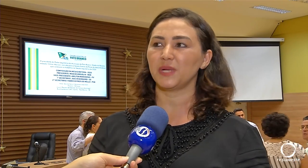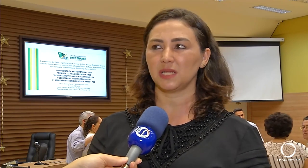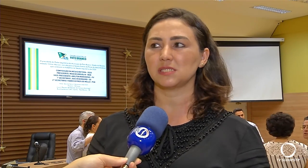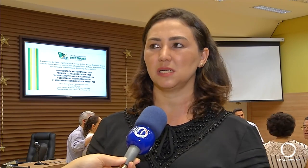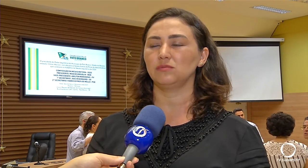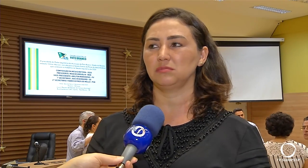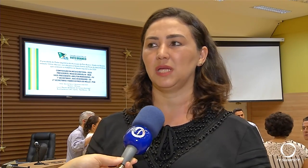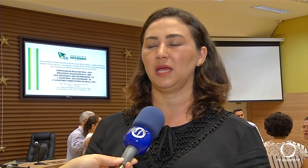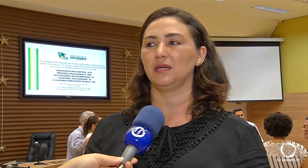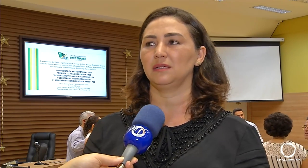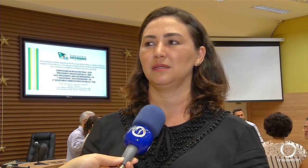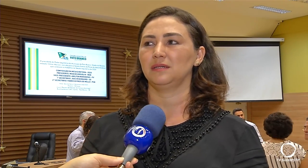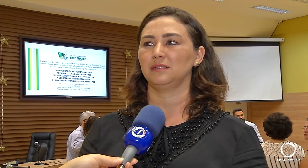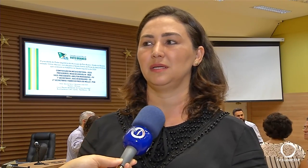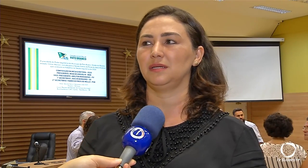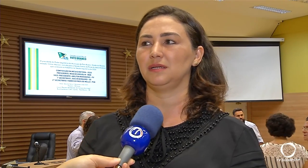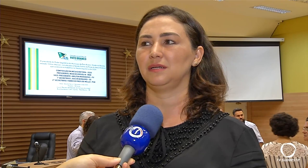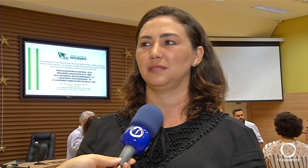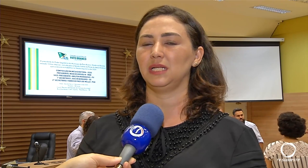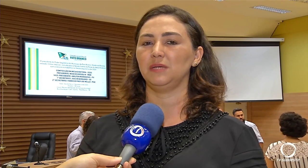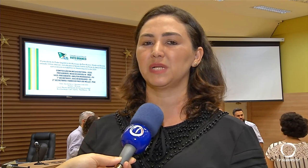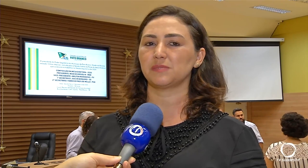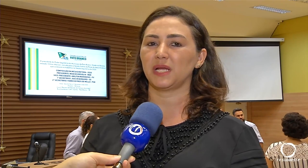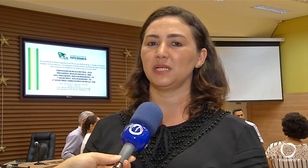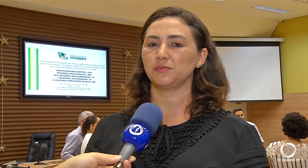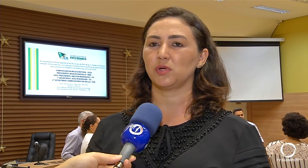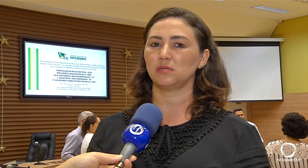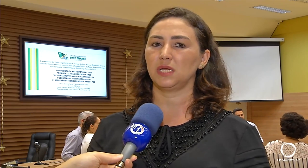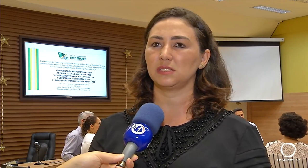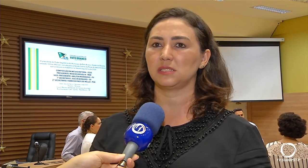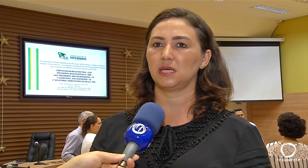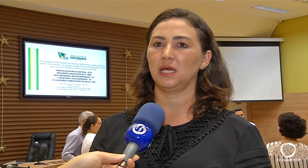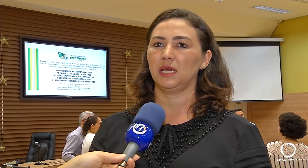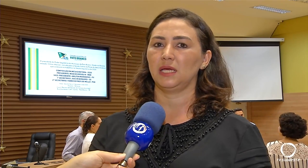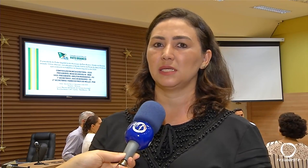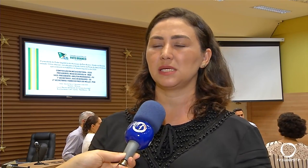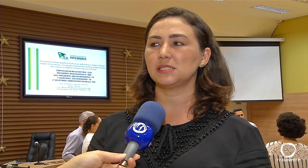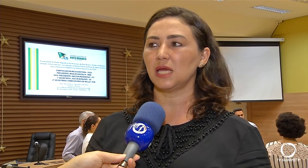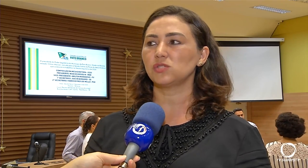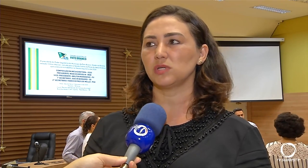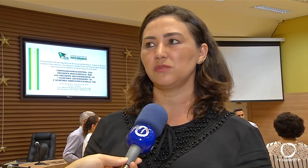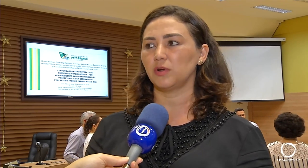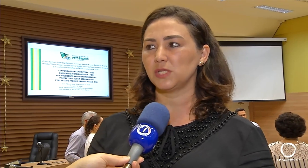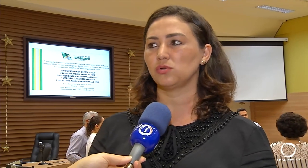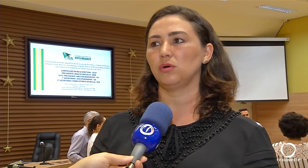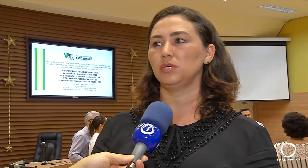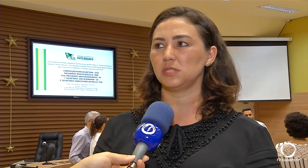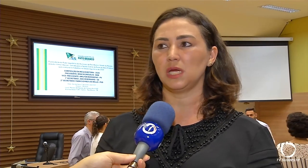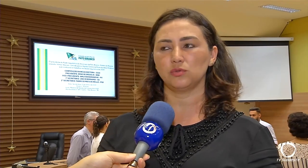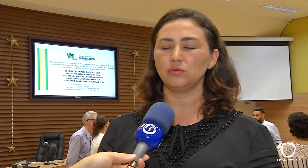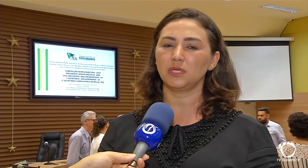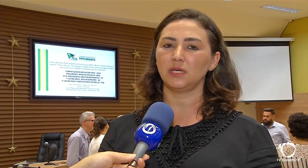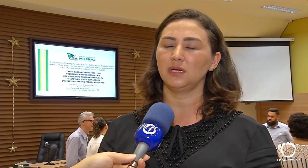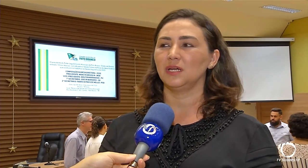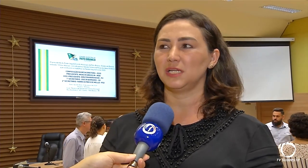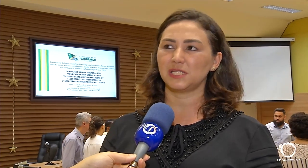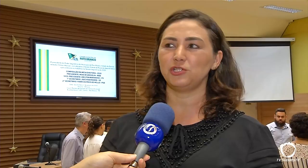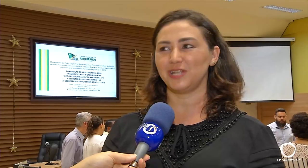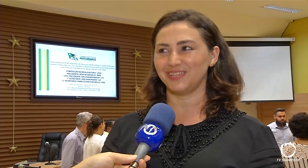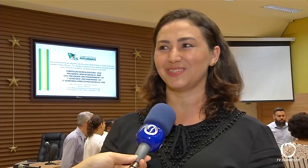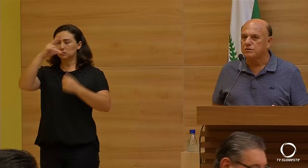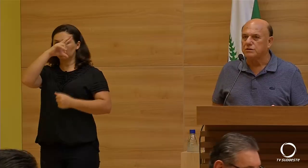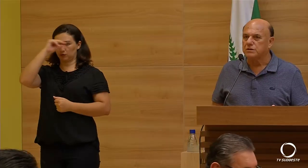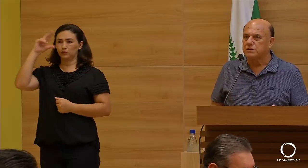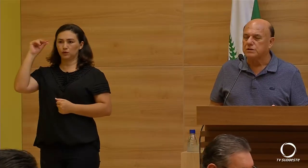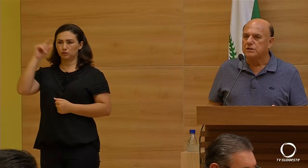essa interpretação, né? De Libras para que eles possam ter esse acesso às informações e a tudo que eles